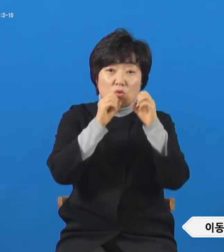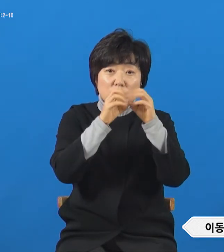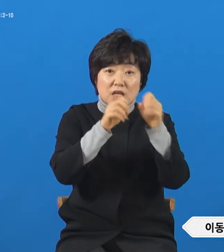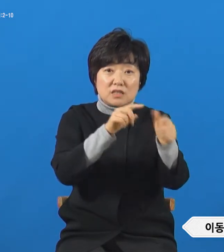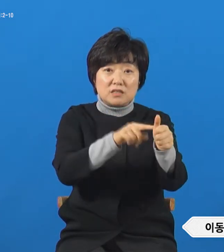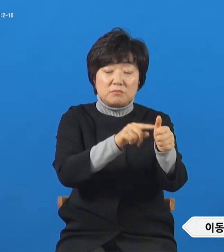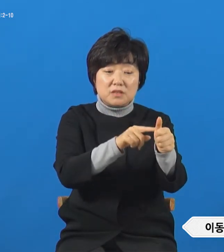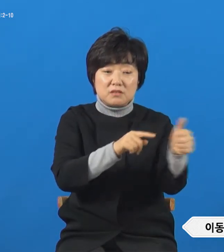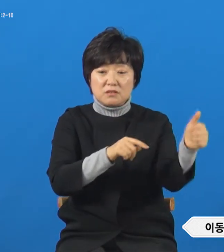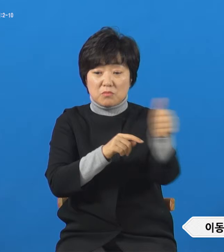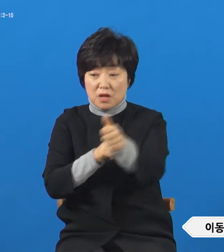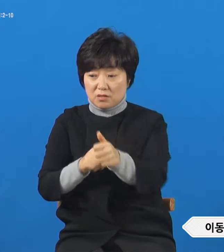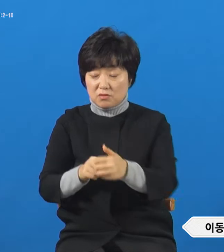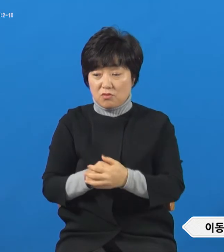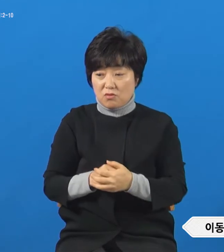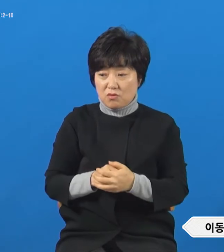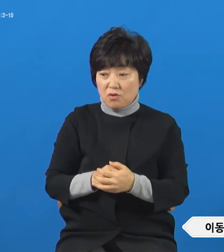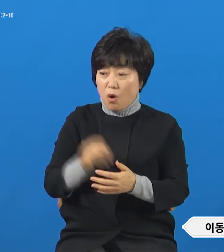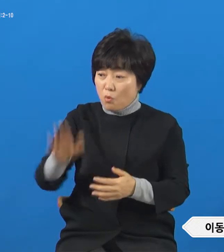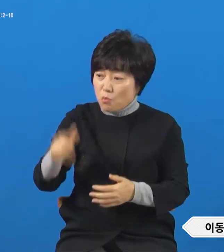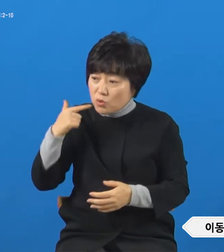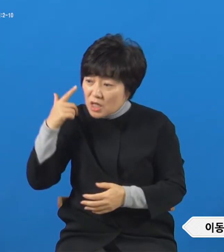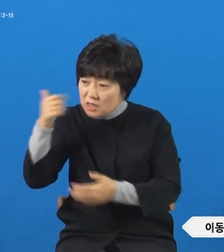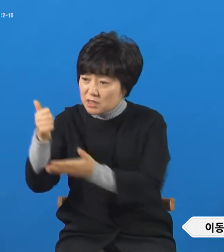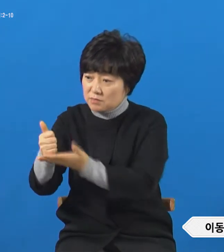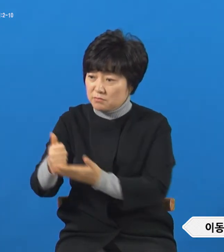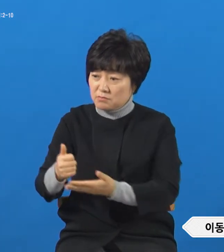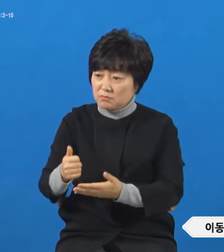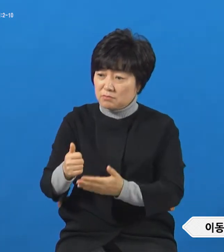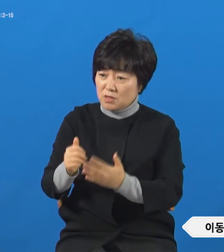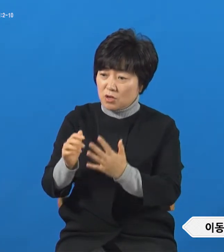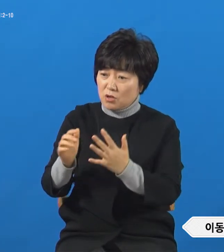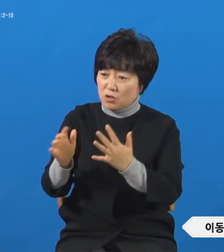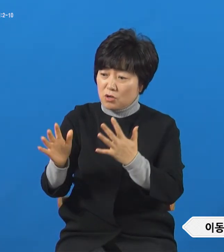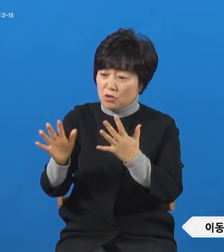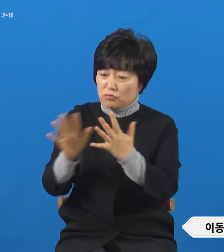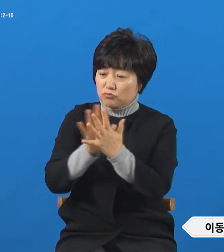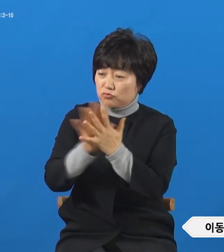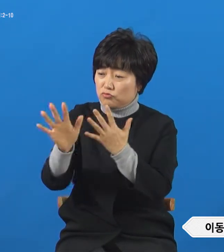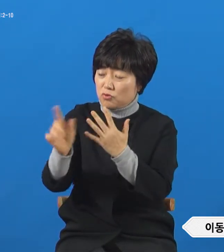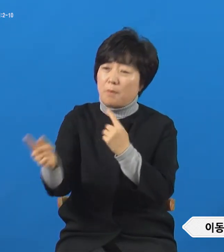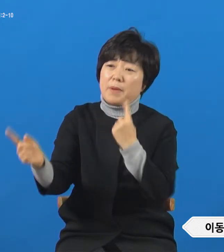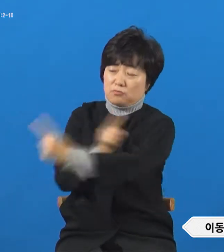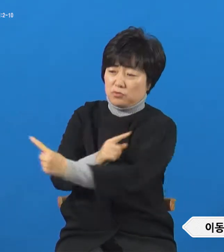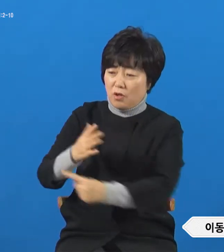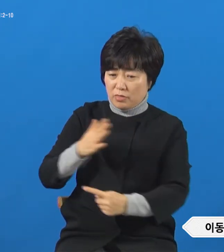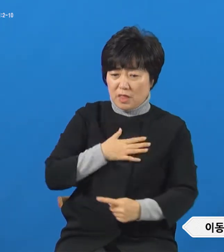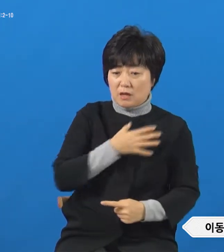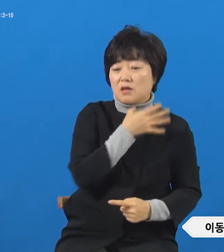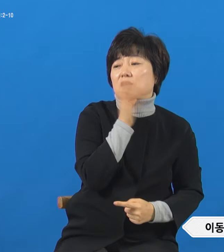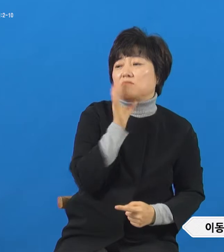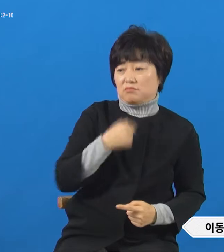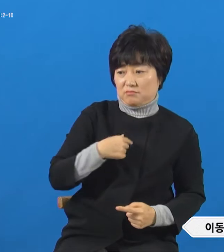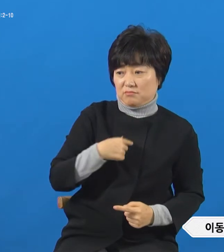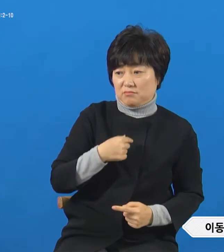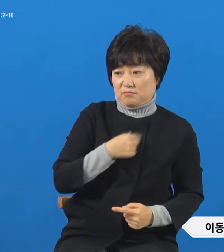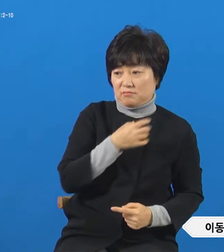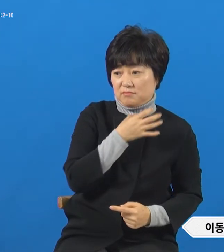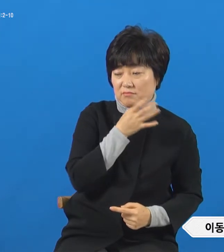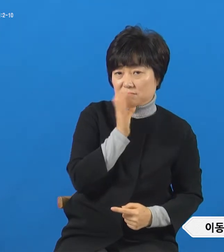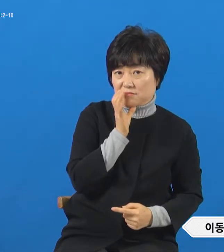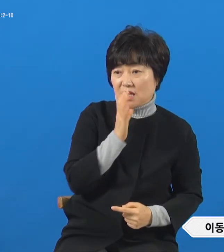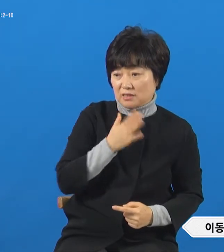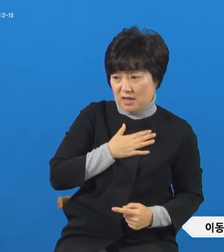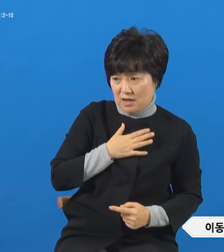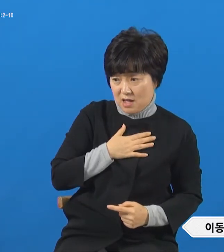전도사님이 튀어나와서 뭐라고 말하느냐면, 목사님 순서를 바꾸시지요. 저는 살 만큼